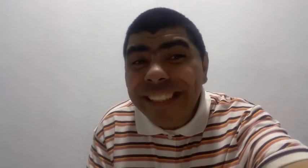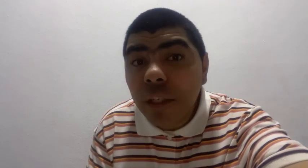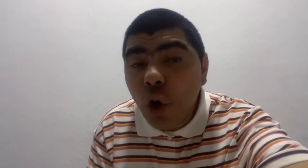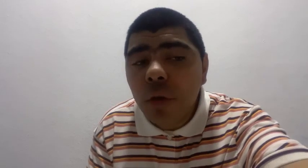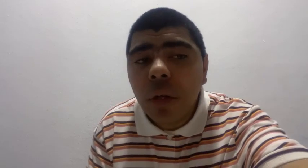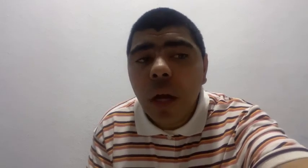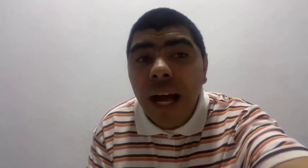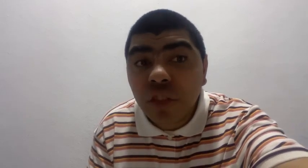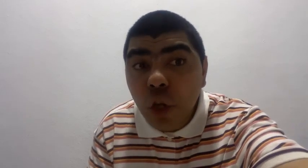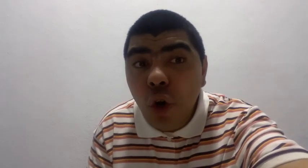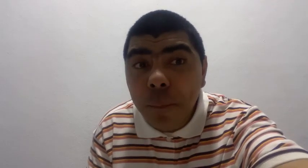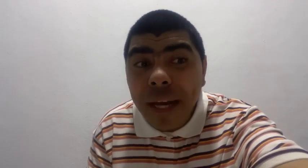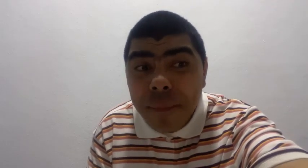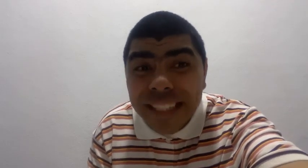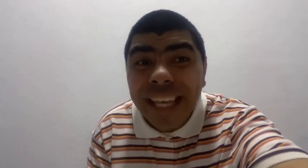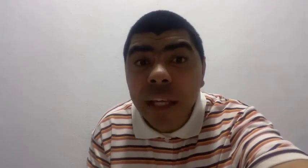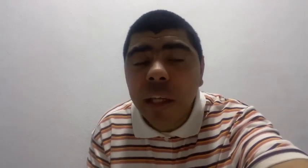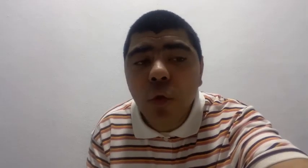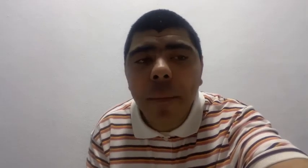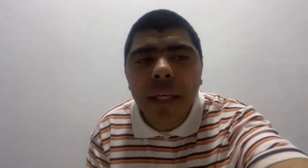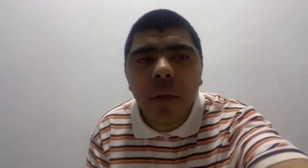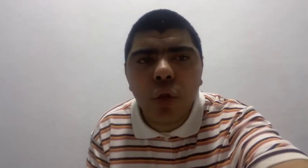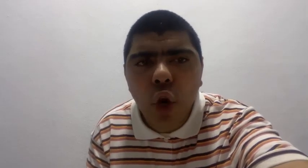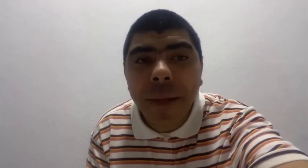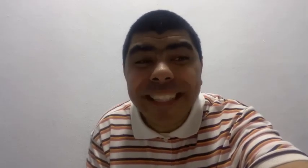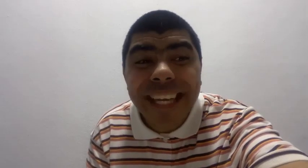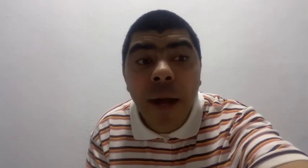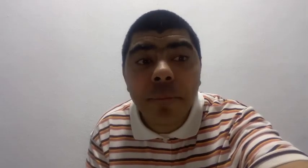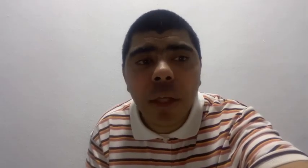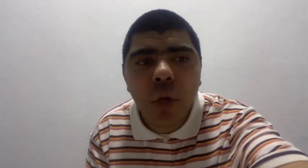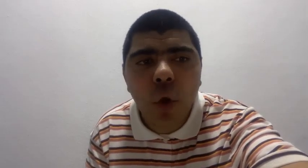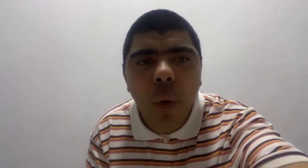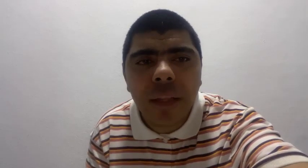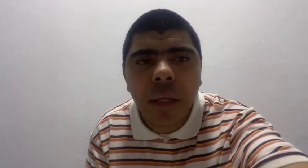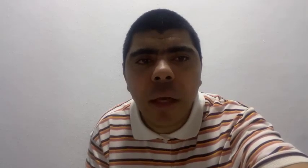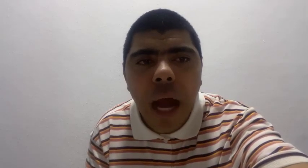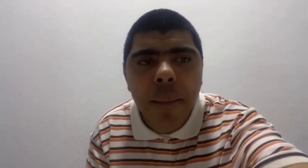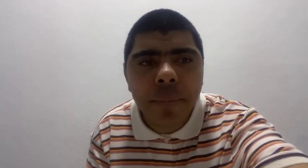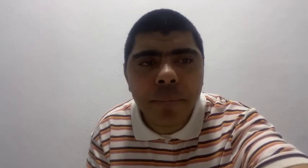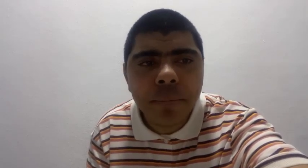Señor así lo permite y no ha venido. Dios lo bendiga y Dios lo guarde. Amén.